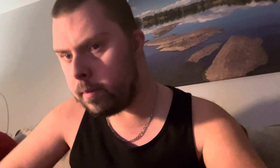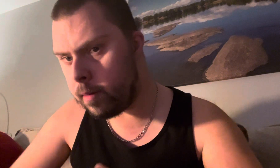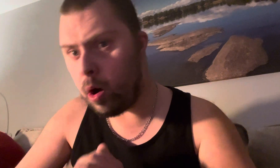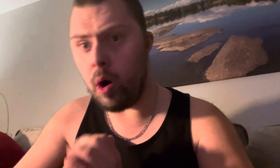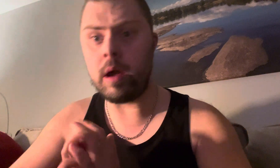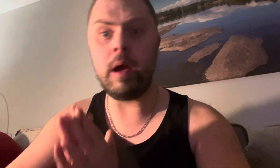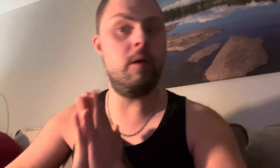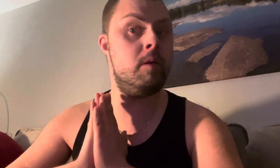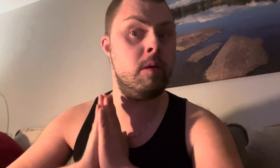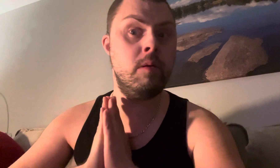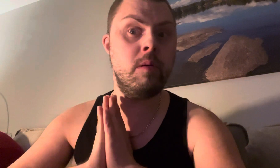Och